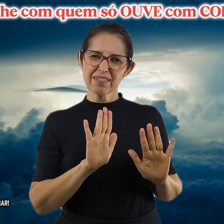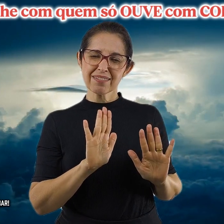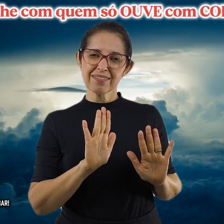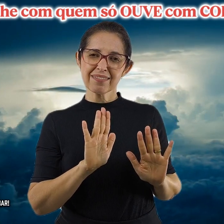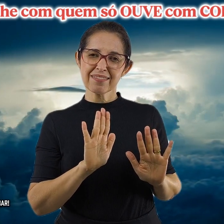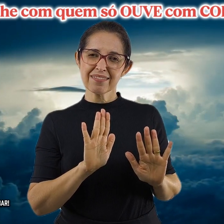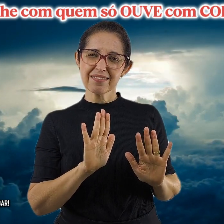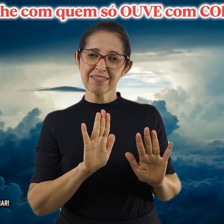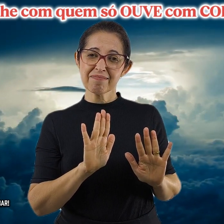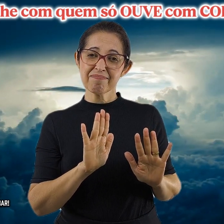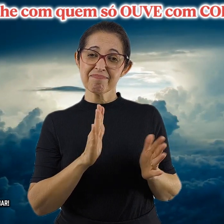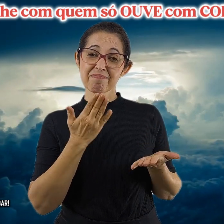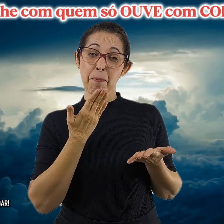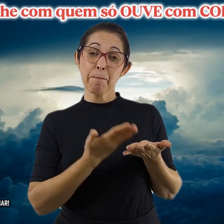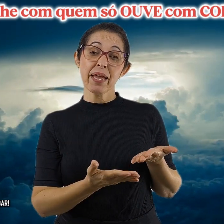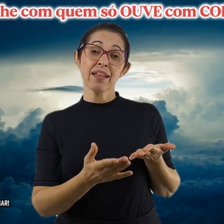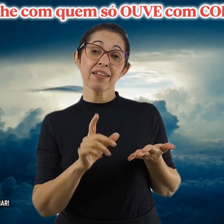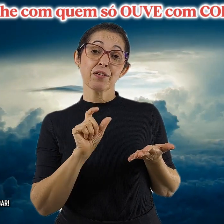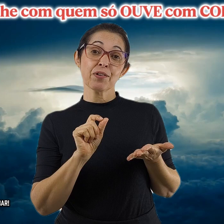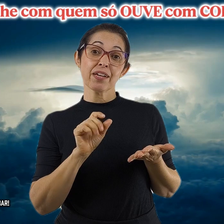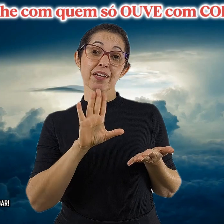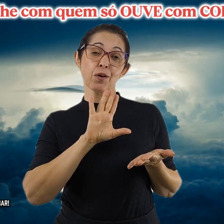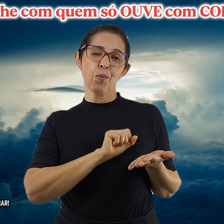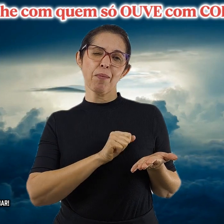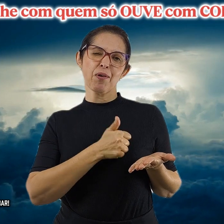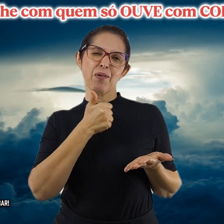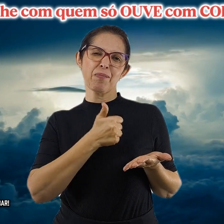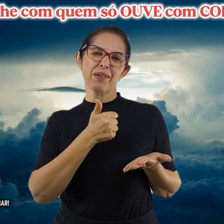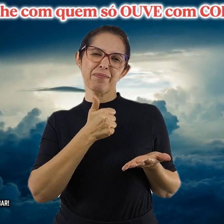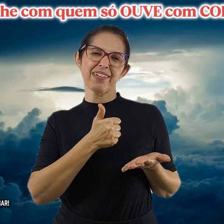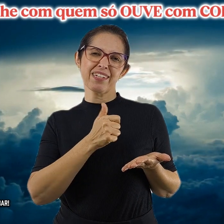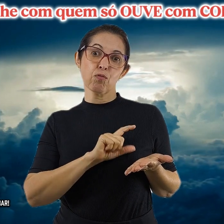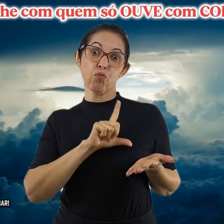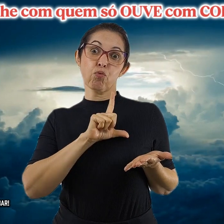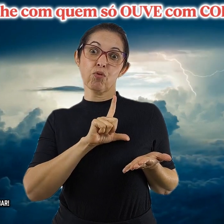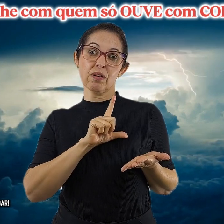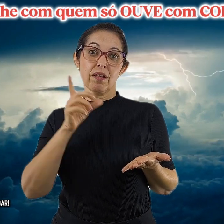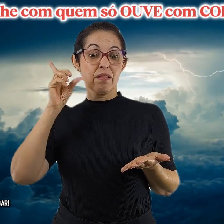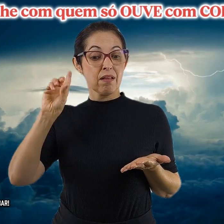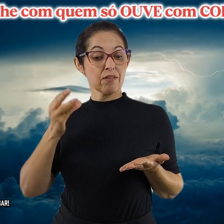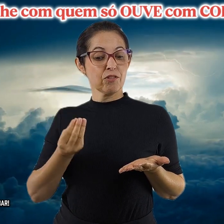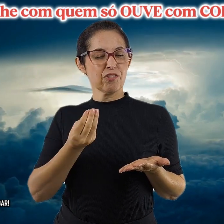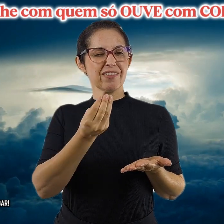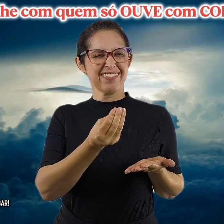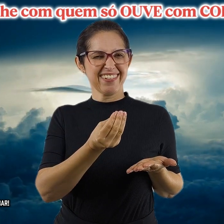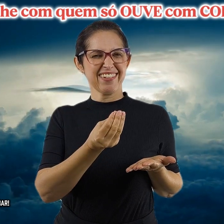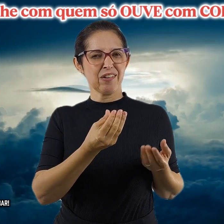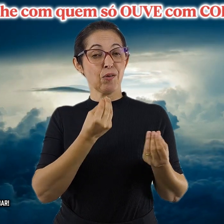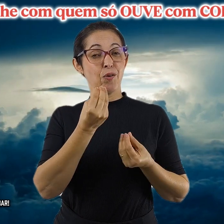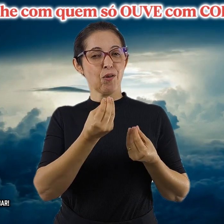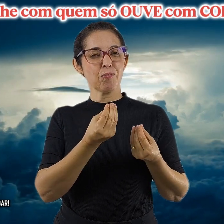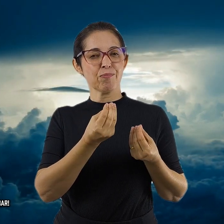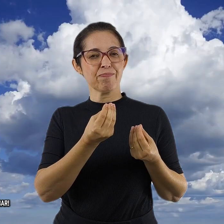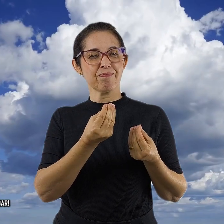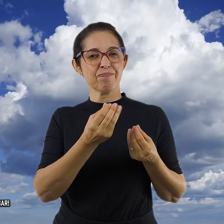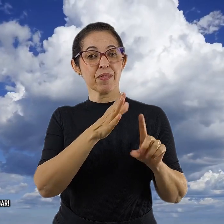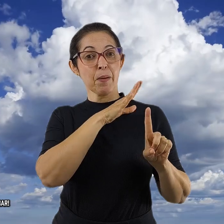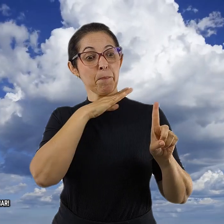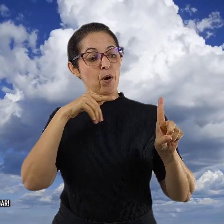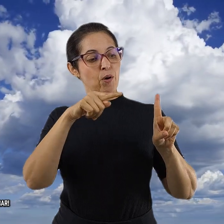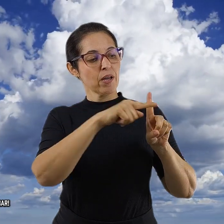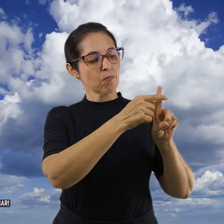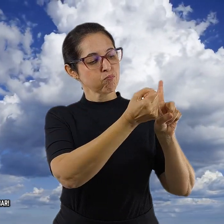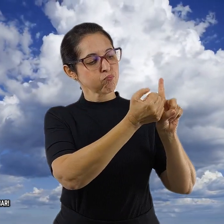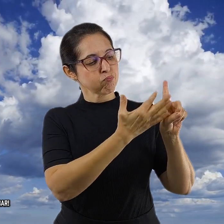mas perdeu o primeiro amor que Ele te deu. Quando Ele derramou o seu sangue e